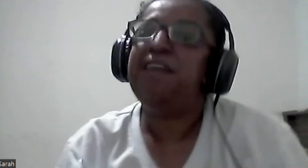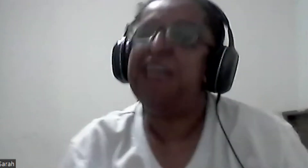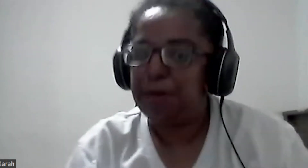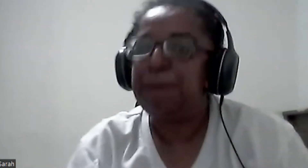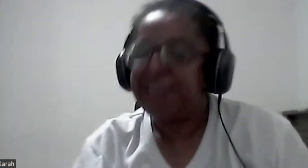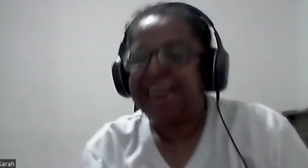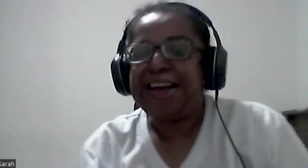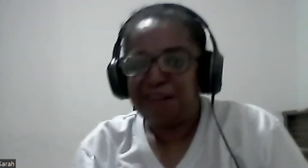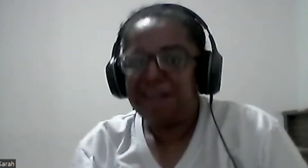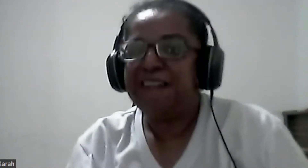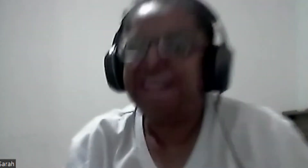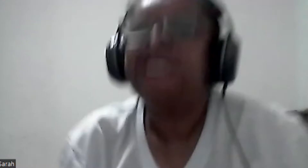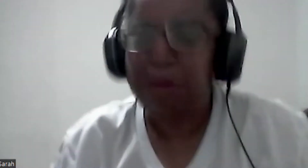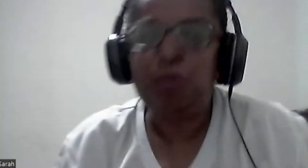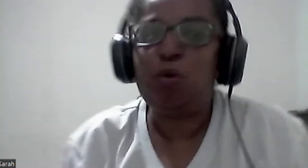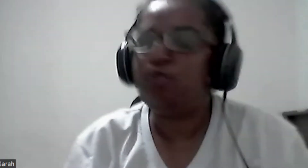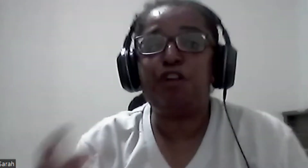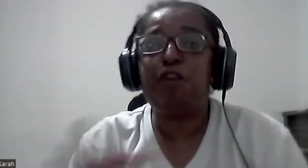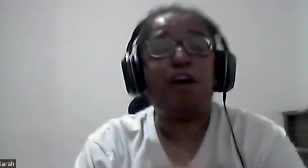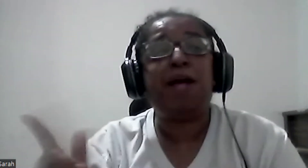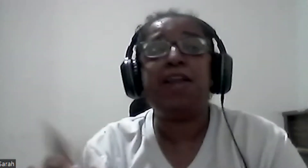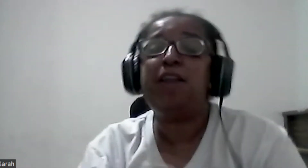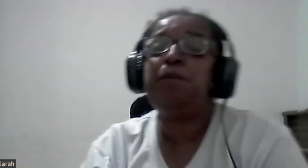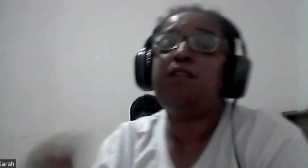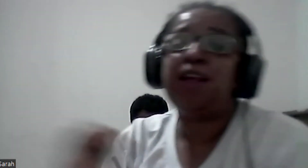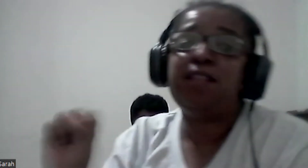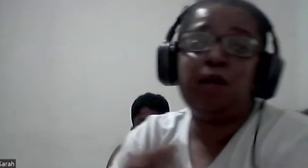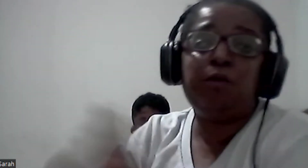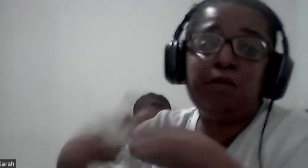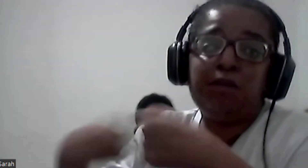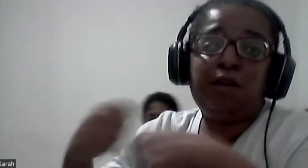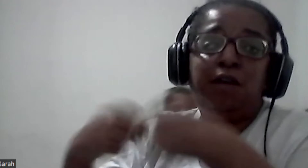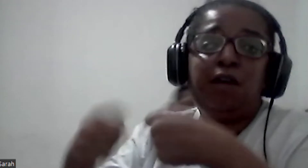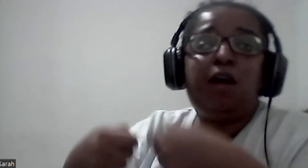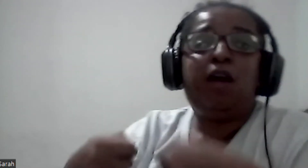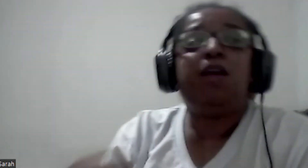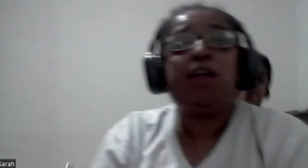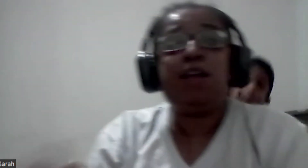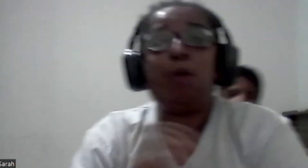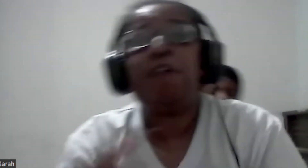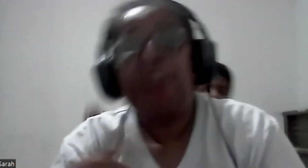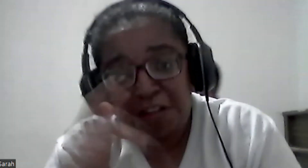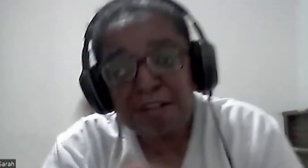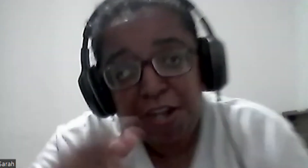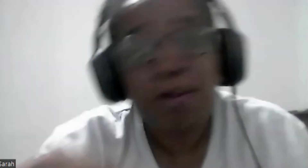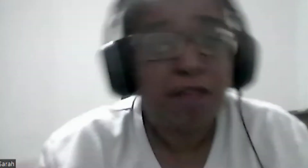São uma bem batalha poucos. árdua. Eu curso, sou formada em administração e tenho pós-graduação em Libras aí de